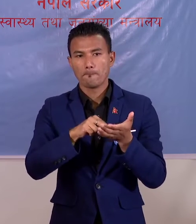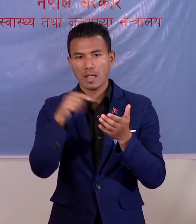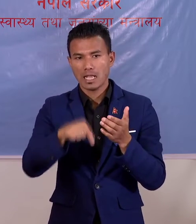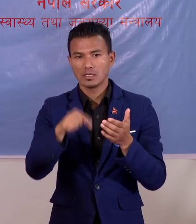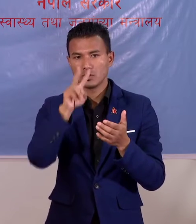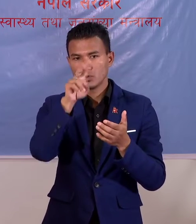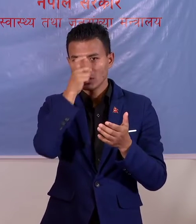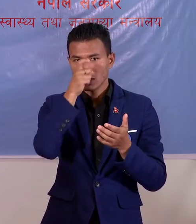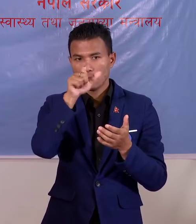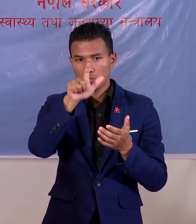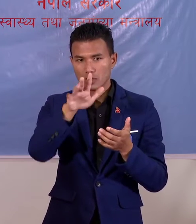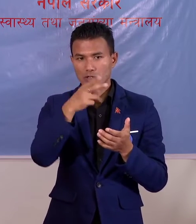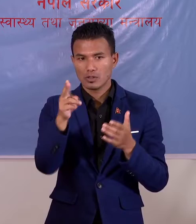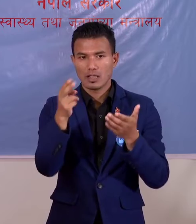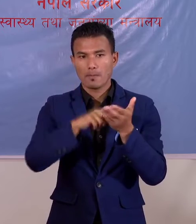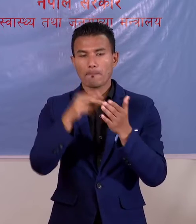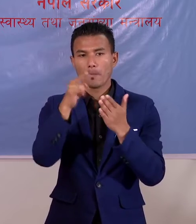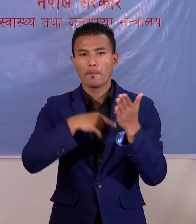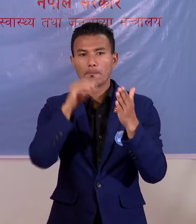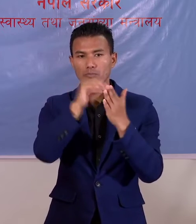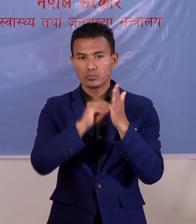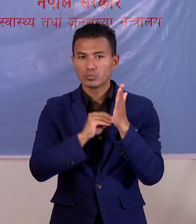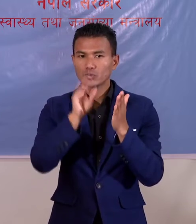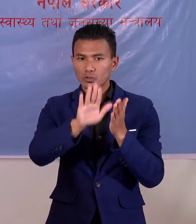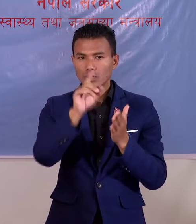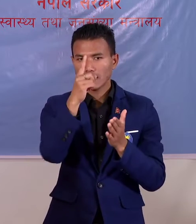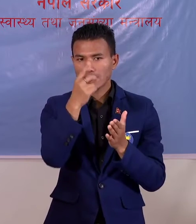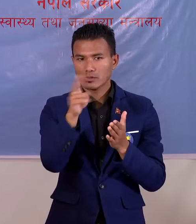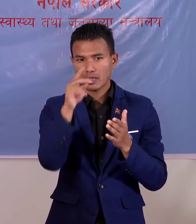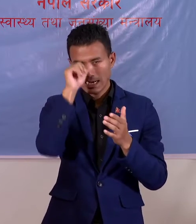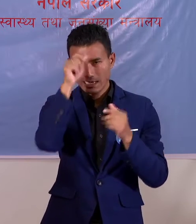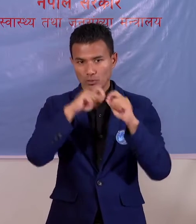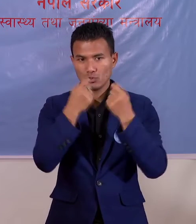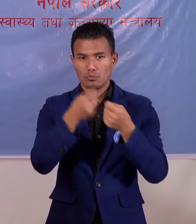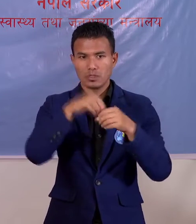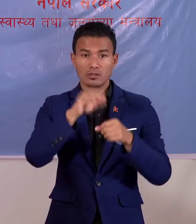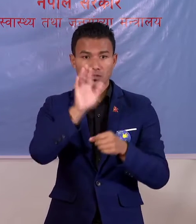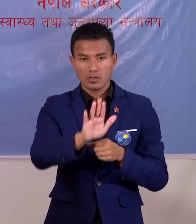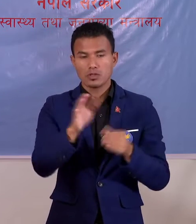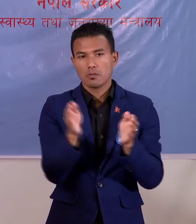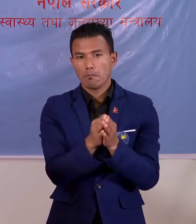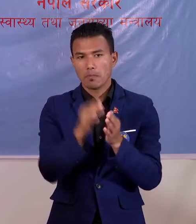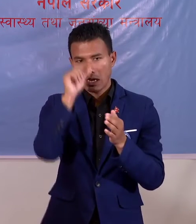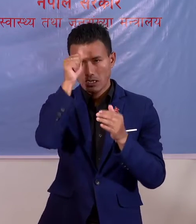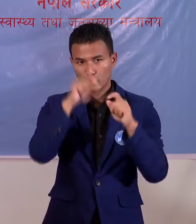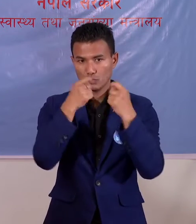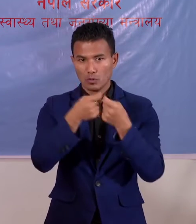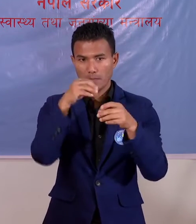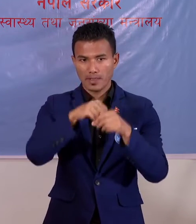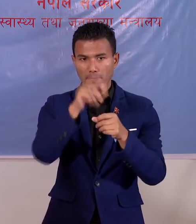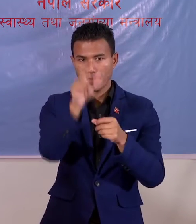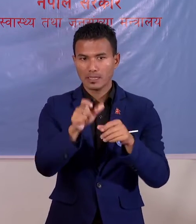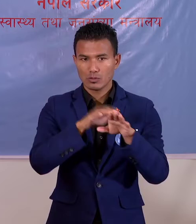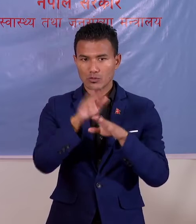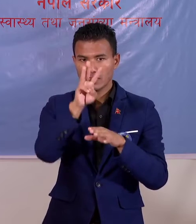आज 275 जनाले इन्ट्री गर्नुभएको छ। उहाँहरूमध्ये 1 रेड जोनमा पर्नुभएको छ। यसरी कुल रेड जोनमा पर्ने